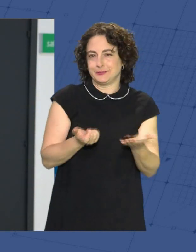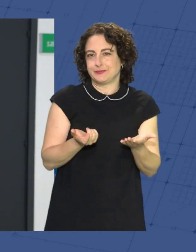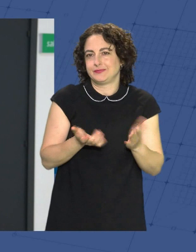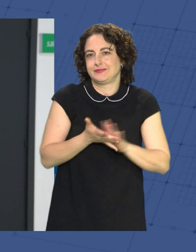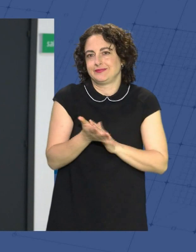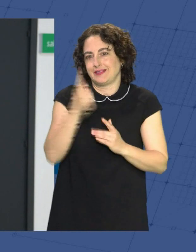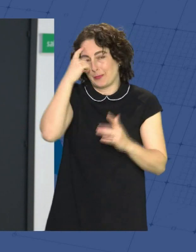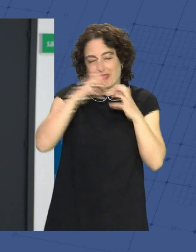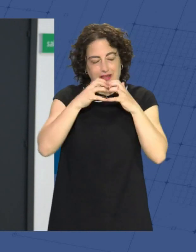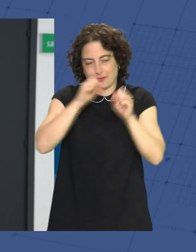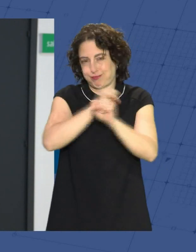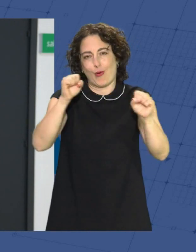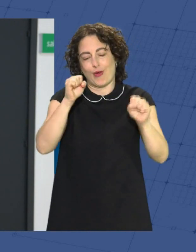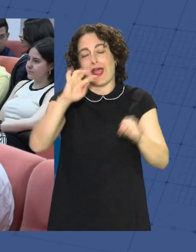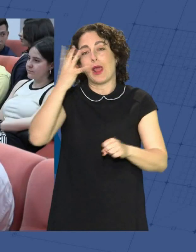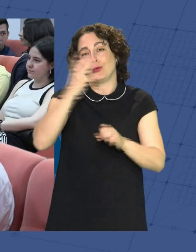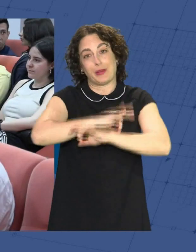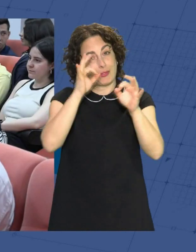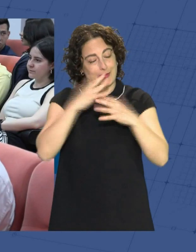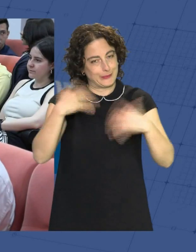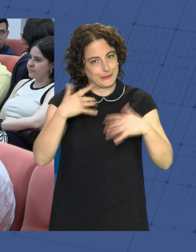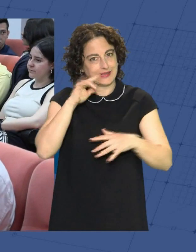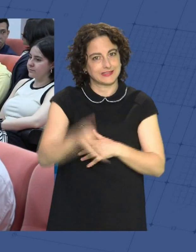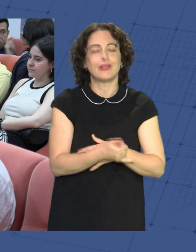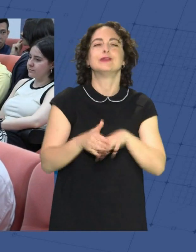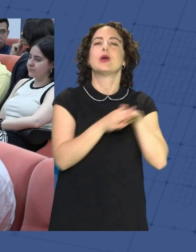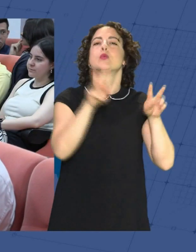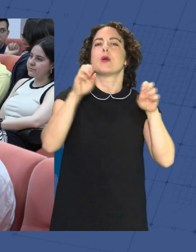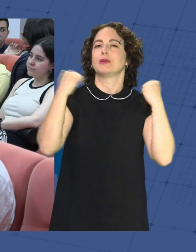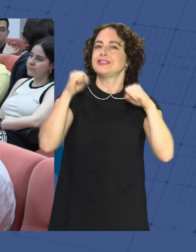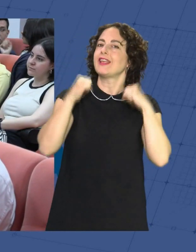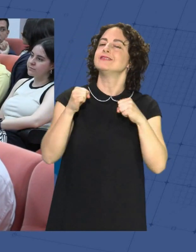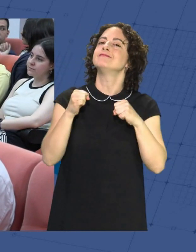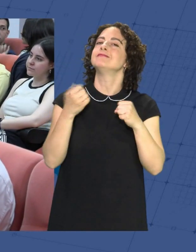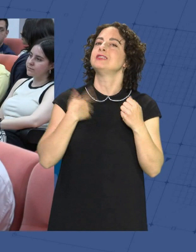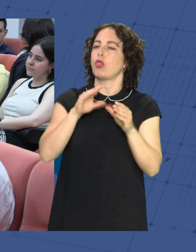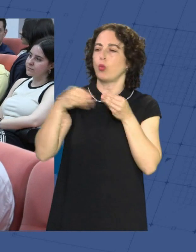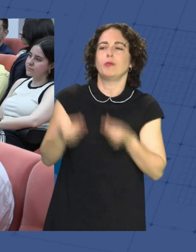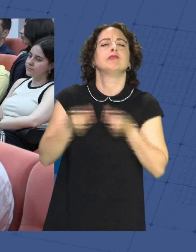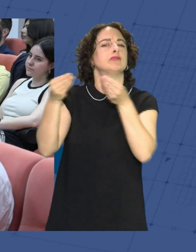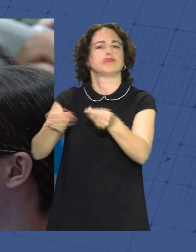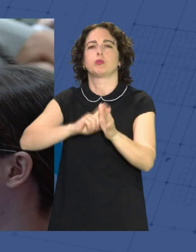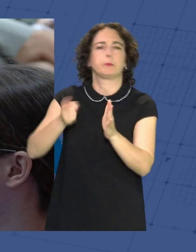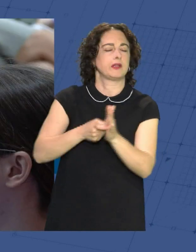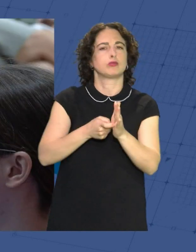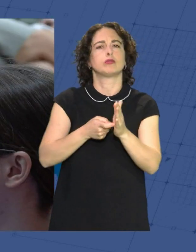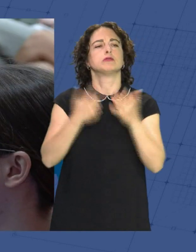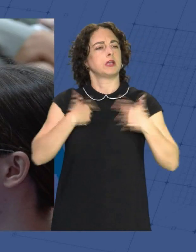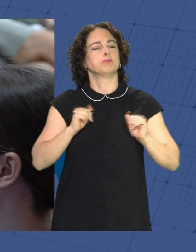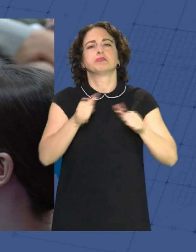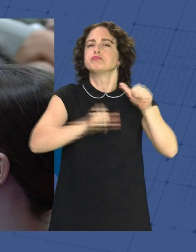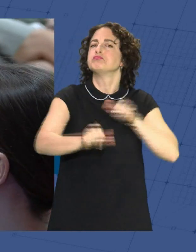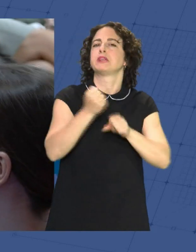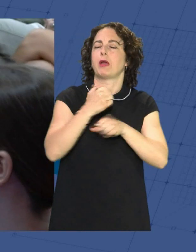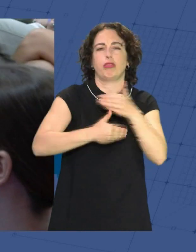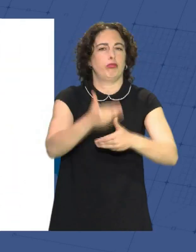cerebro a las cuatro de la mañana. Los nuevos residentes ya han recibido toda su documentación, están instalados y trabajando.